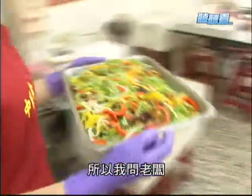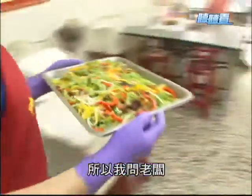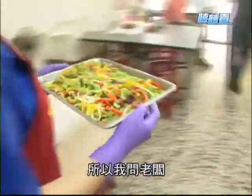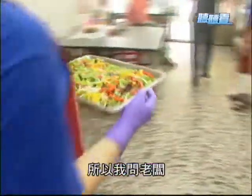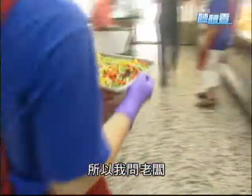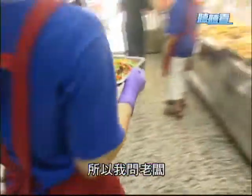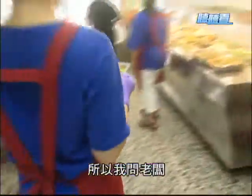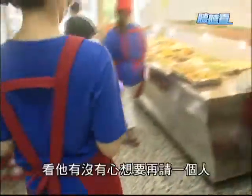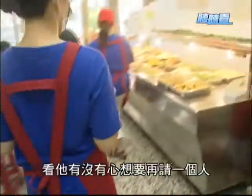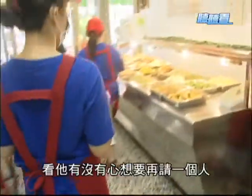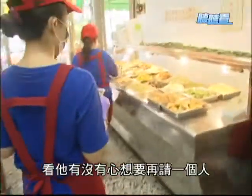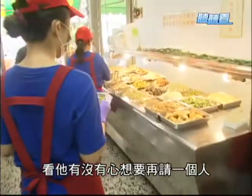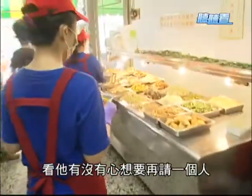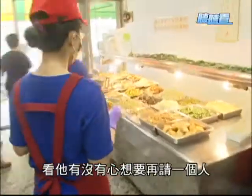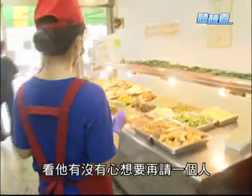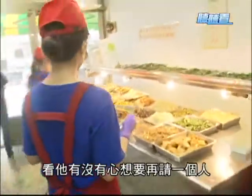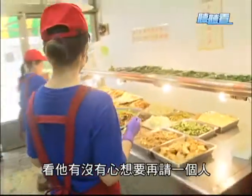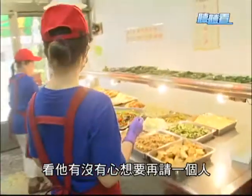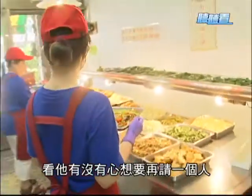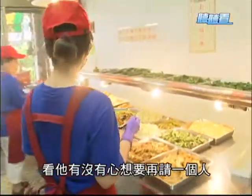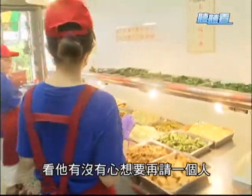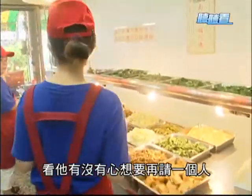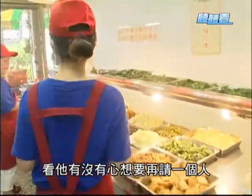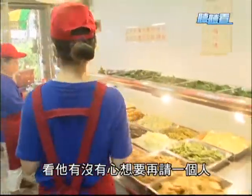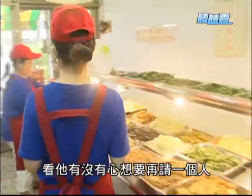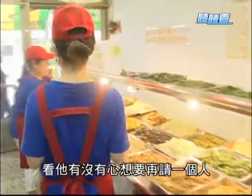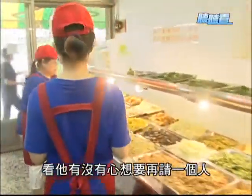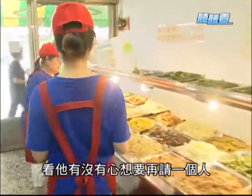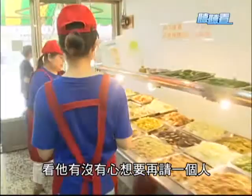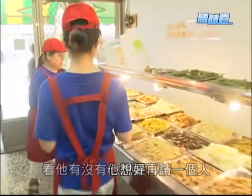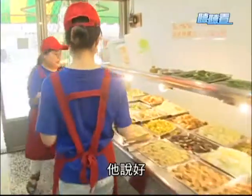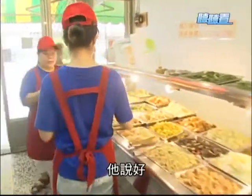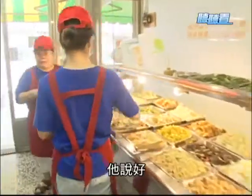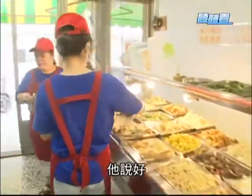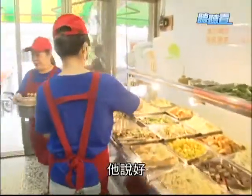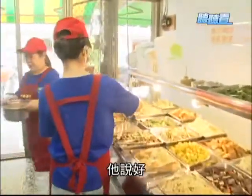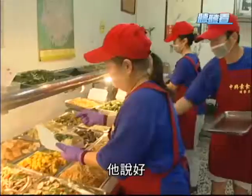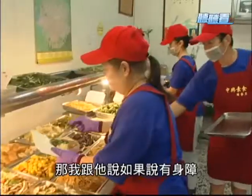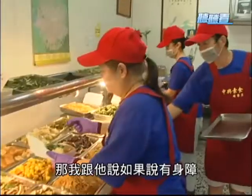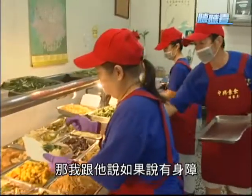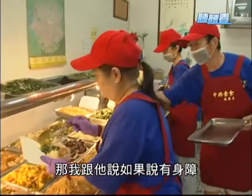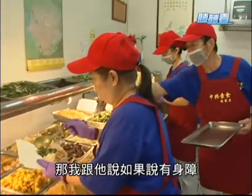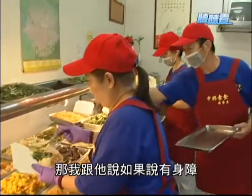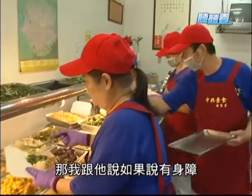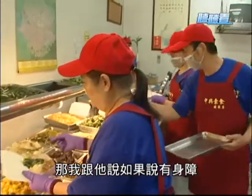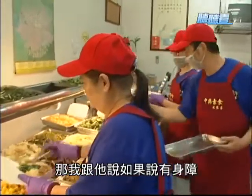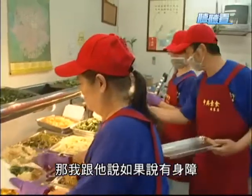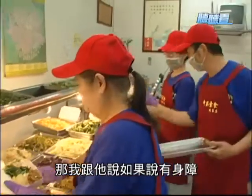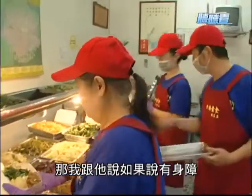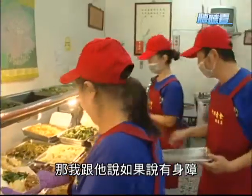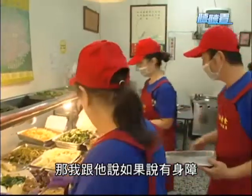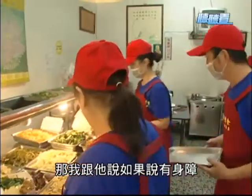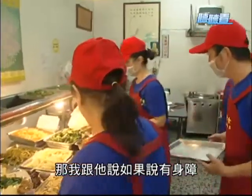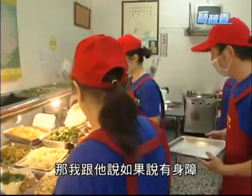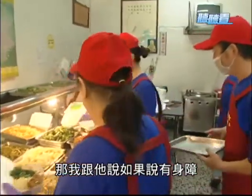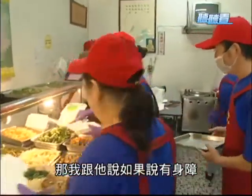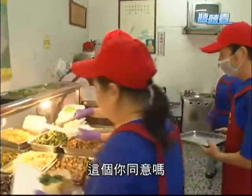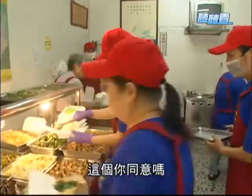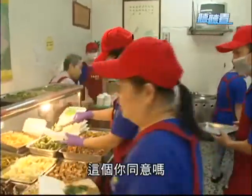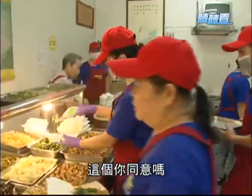板，看他有没有心想要再请一个人。他说好，那我跟他说，那如果说有身障，这个你同意